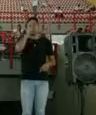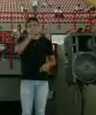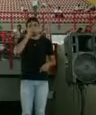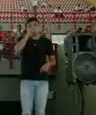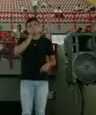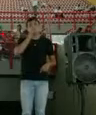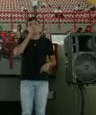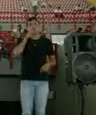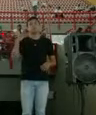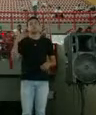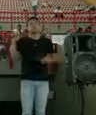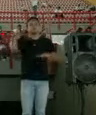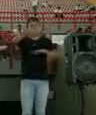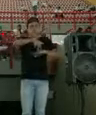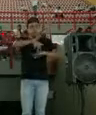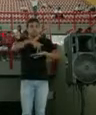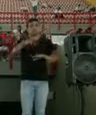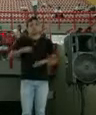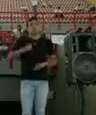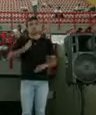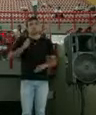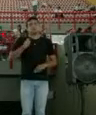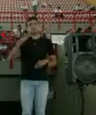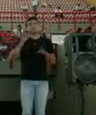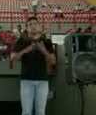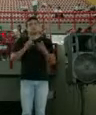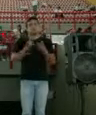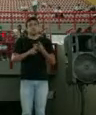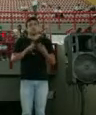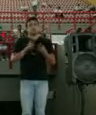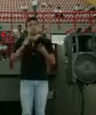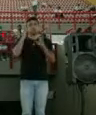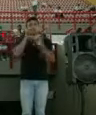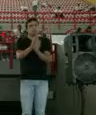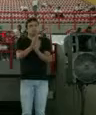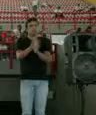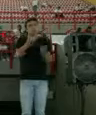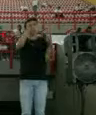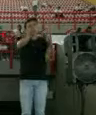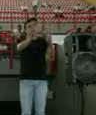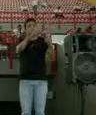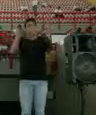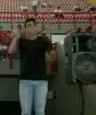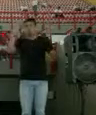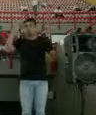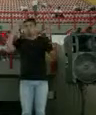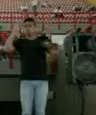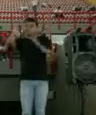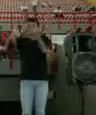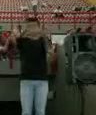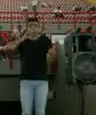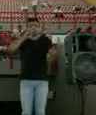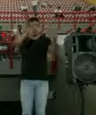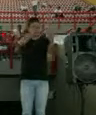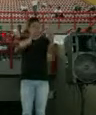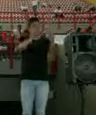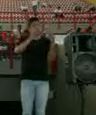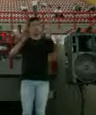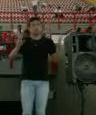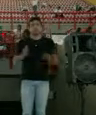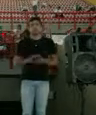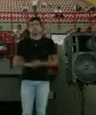domingo vocês estarem aqui, mas é exatamente com a meta de transformar esse sonho em